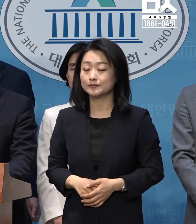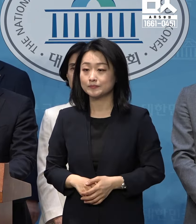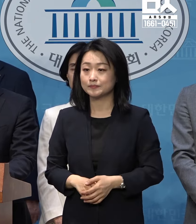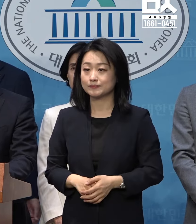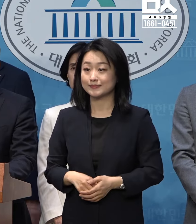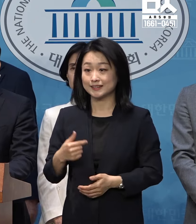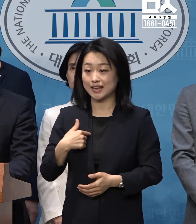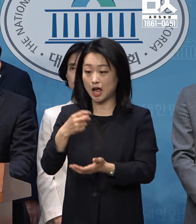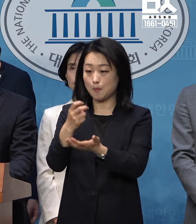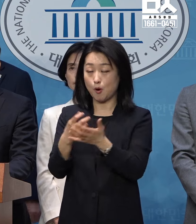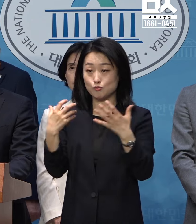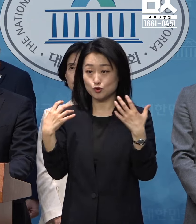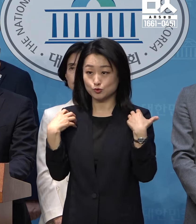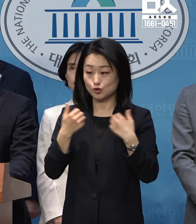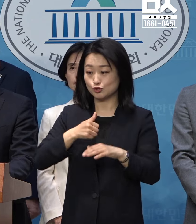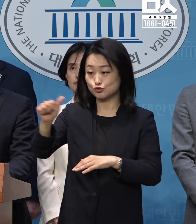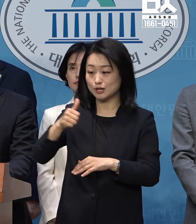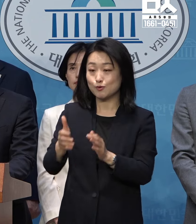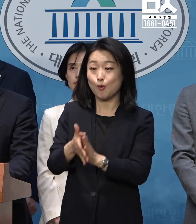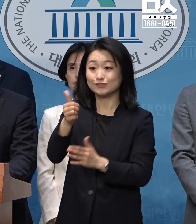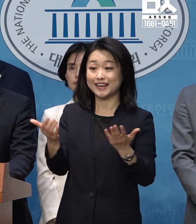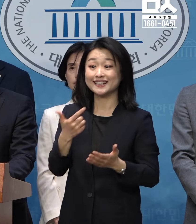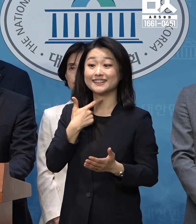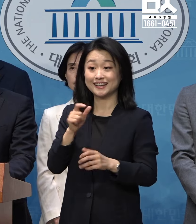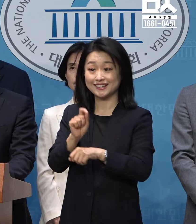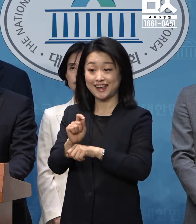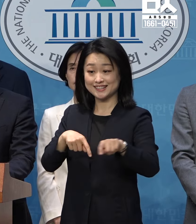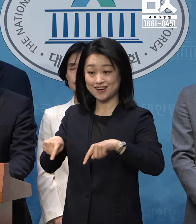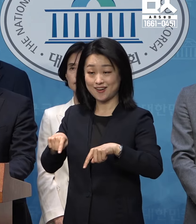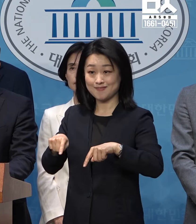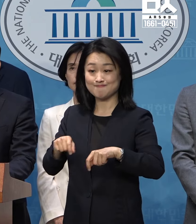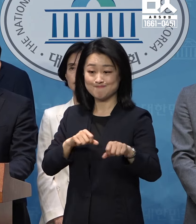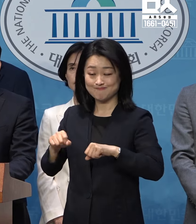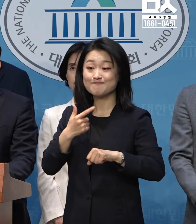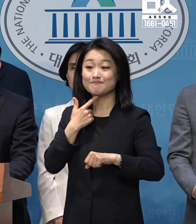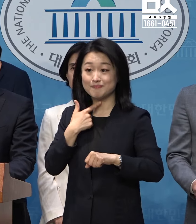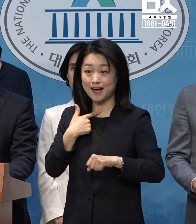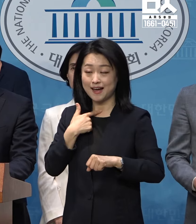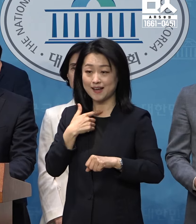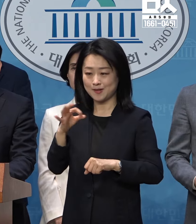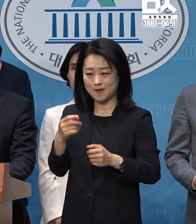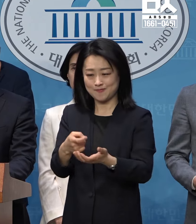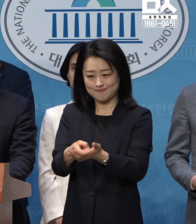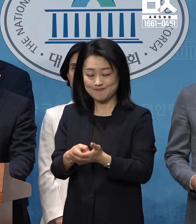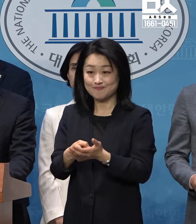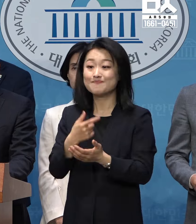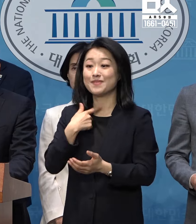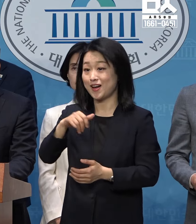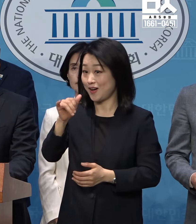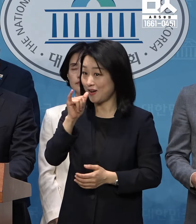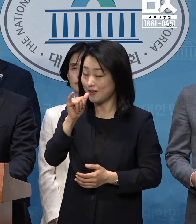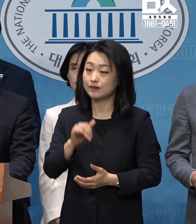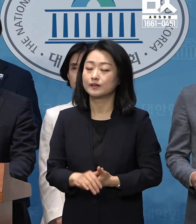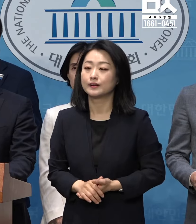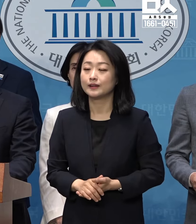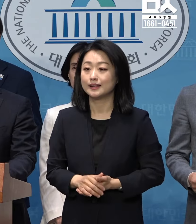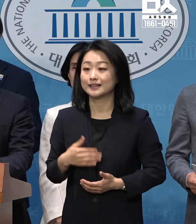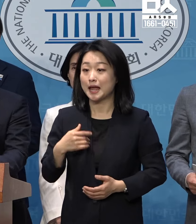조리국 본부장으로 근무할 때 적극 행정으로 수백억 원의 재정 수입을 창출한 적도 있었습니다.